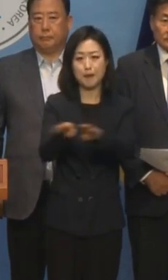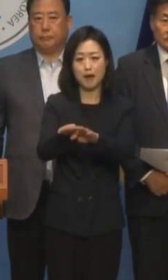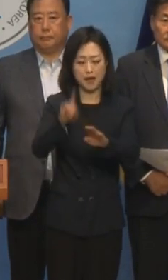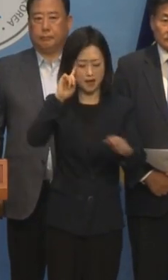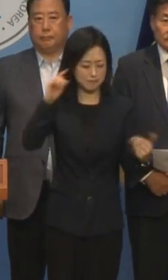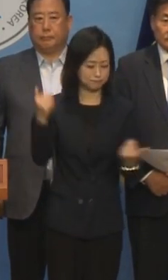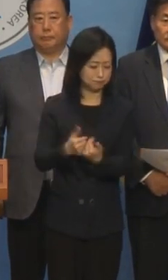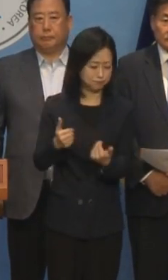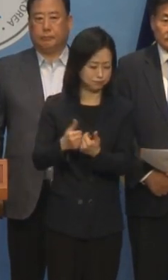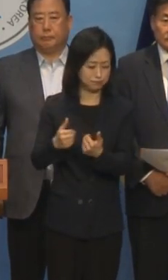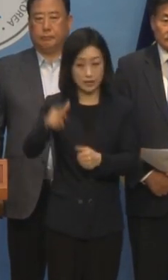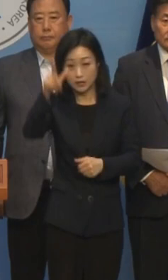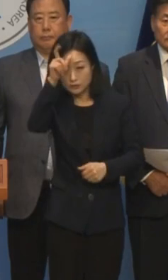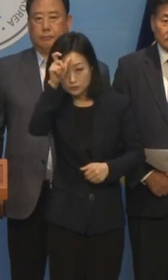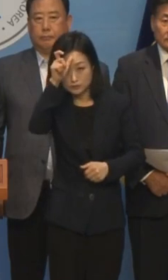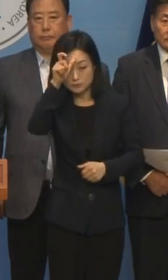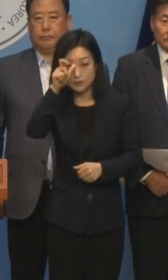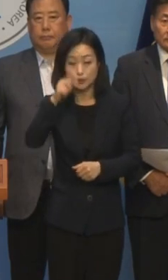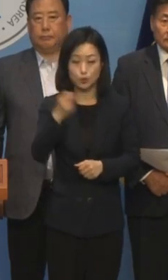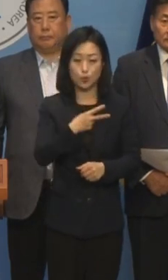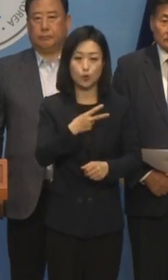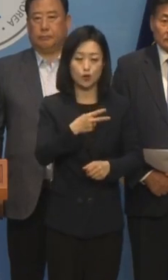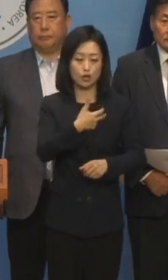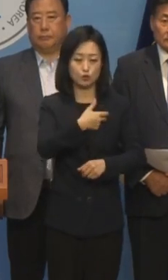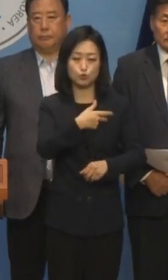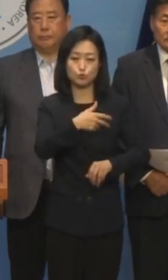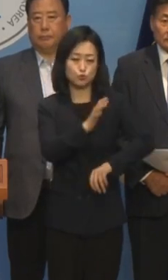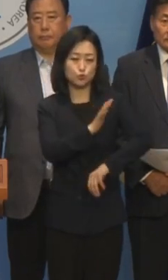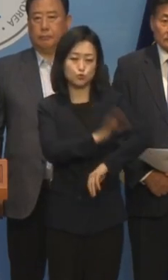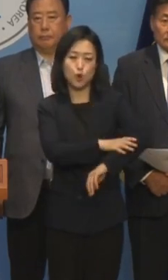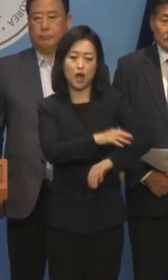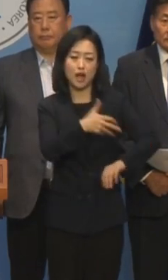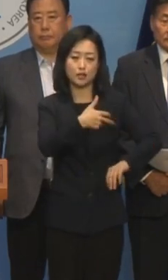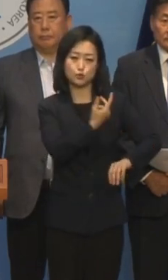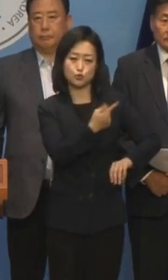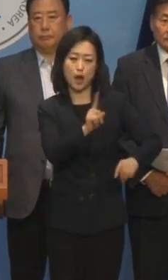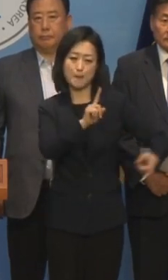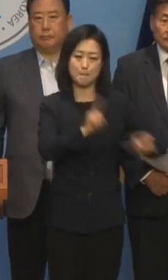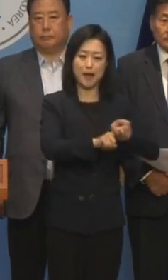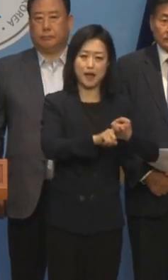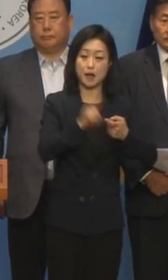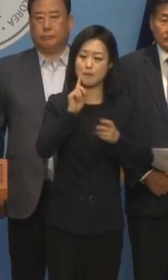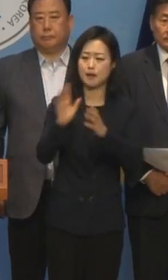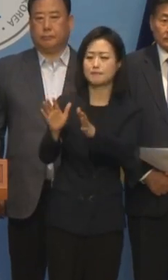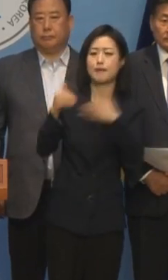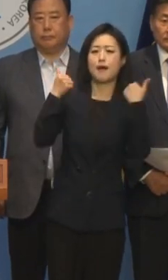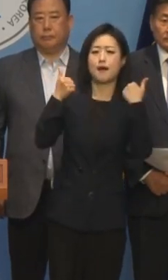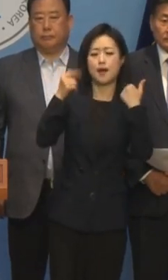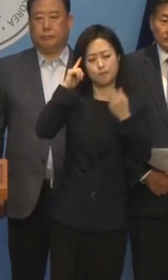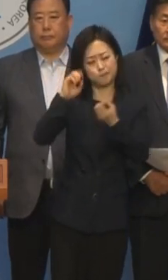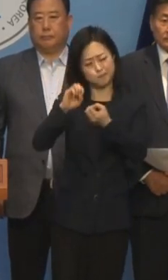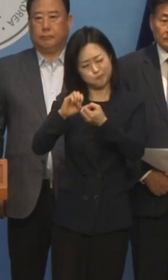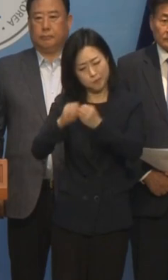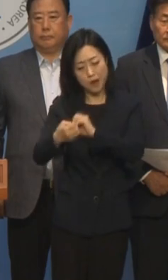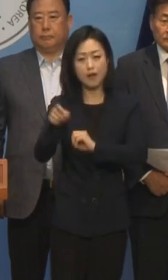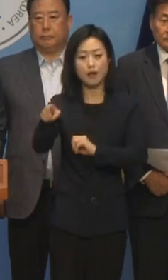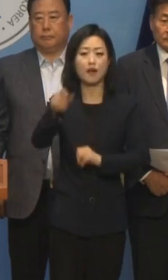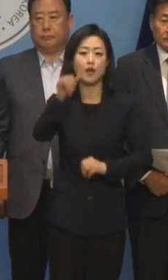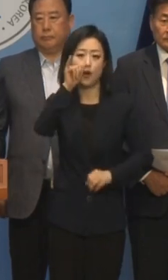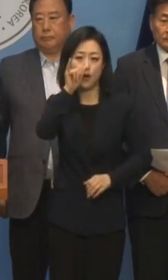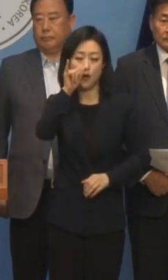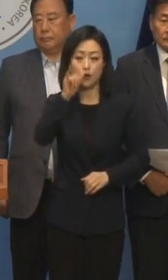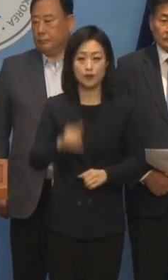일관하더니 저열한 좌파 정책이니 의회 폭건이 하며 악의적 왜곡에 나선 바 있습니다.